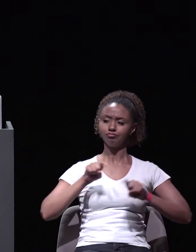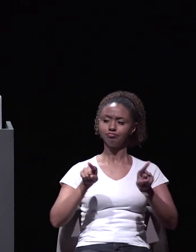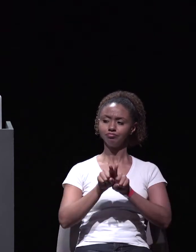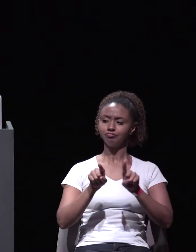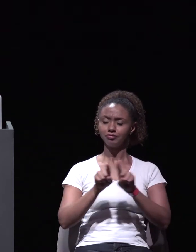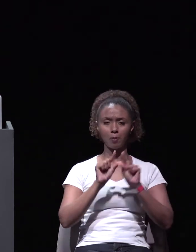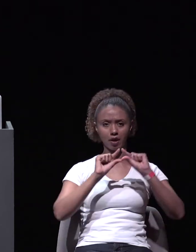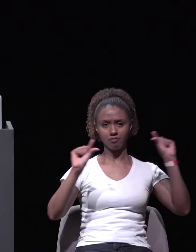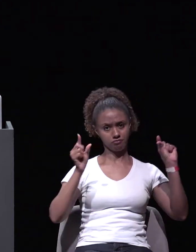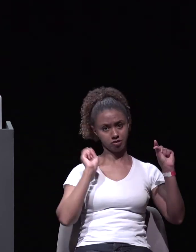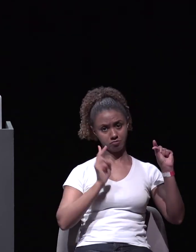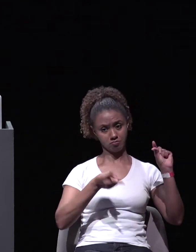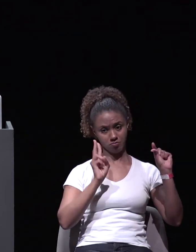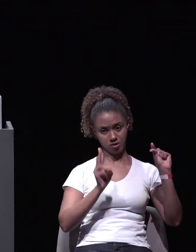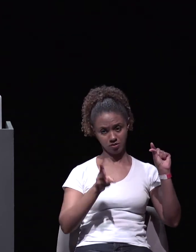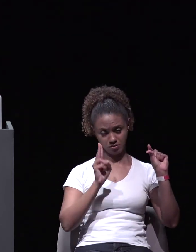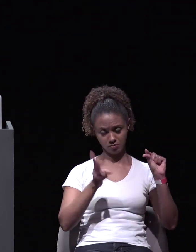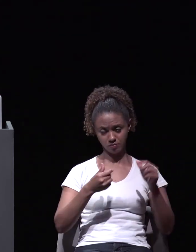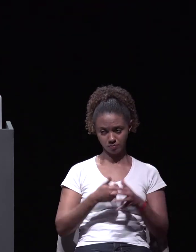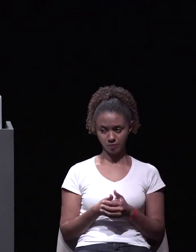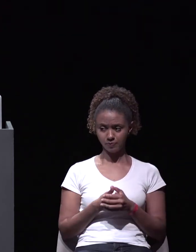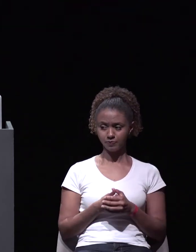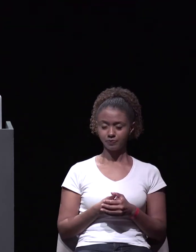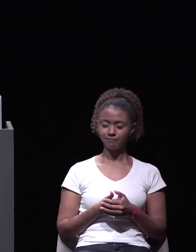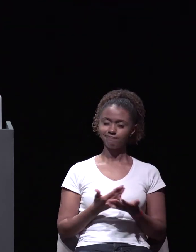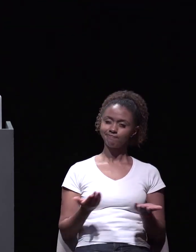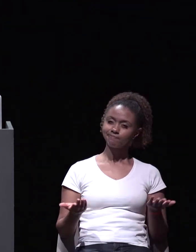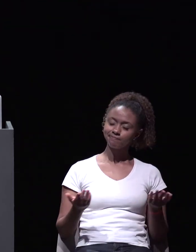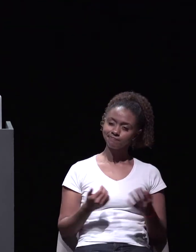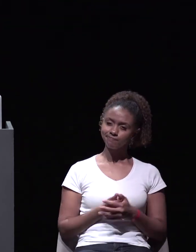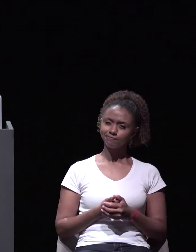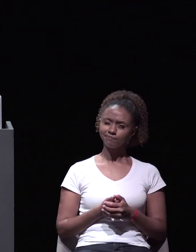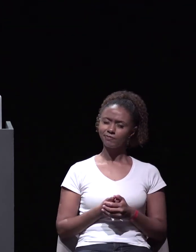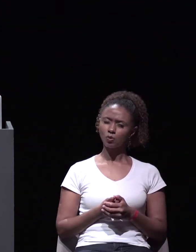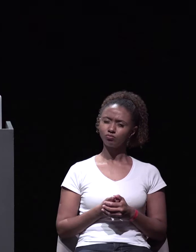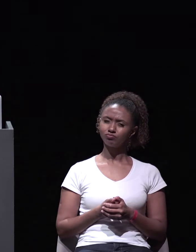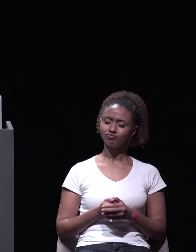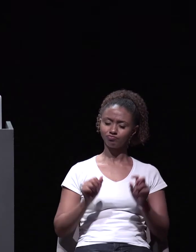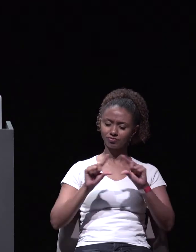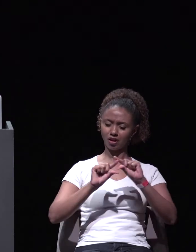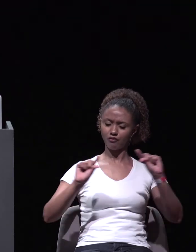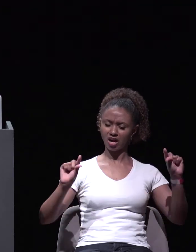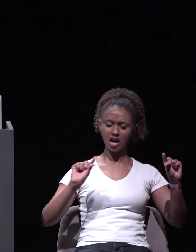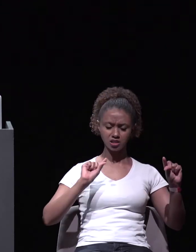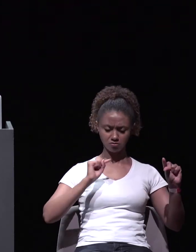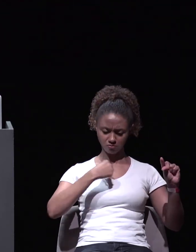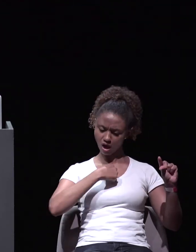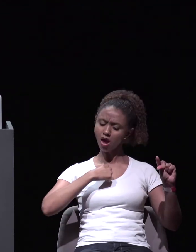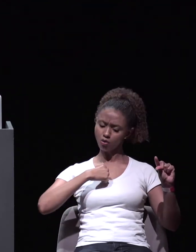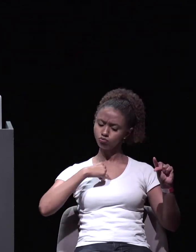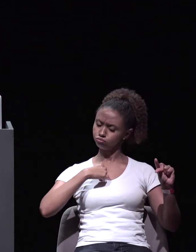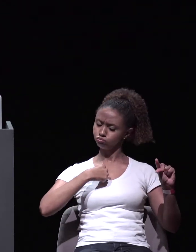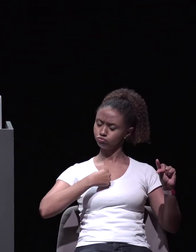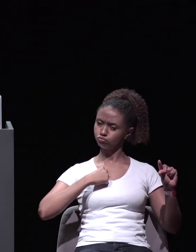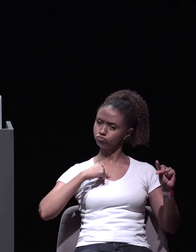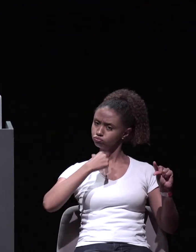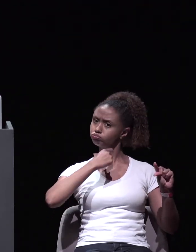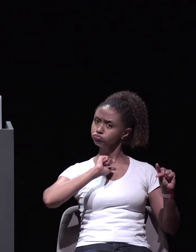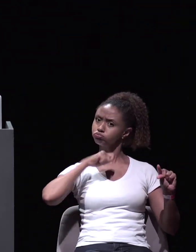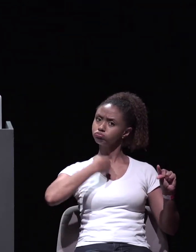né? Então, essa ideia, né, do eu sou um homem, no discurso do negro, no contexto